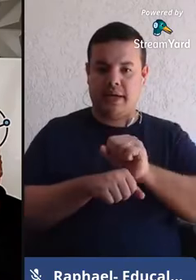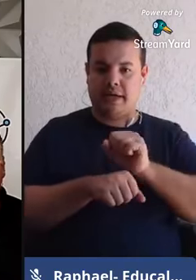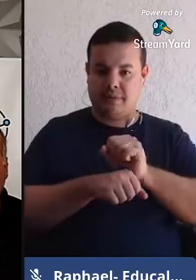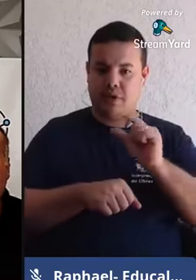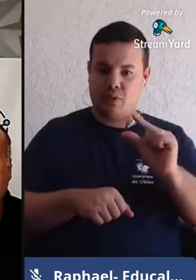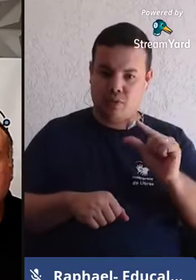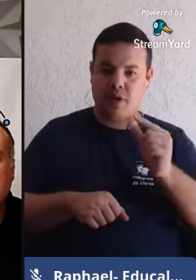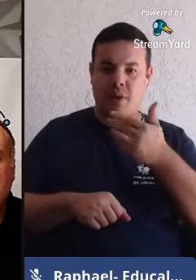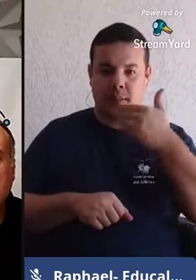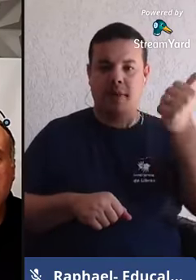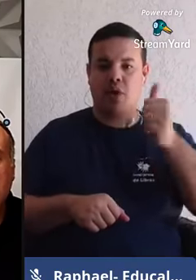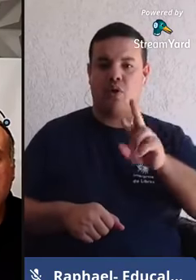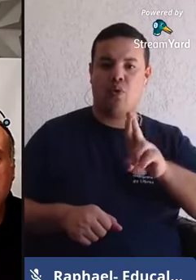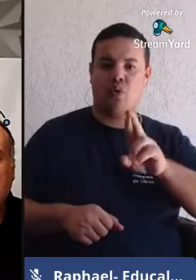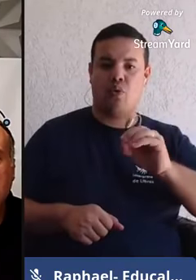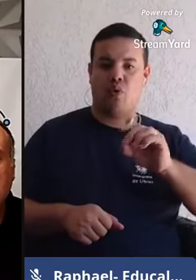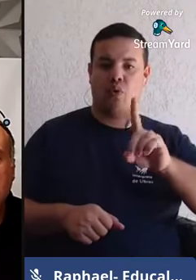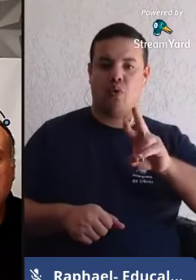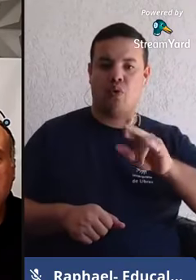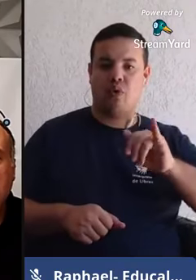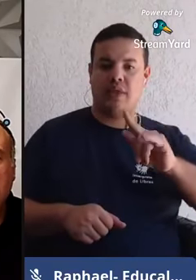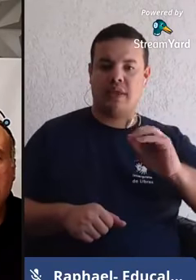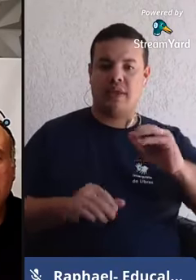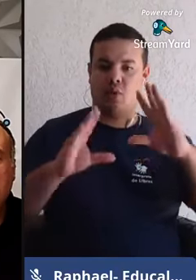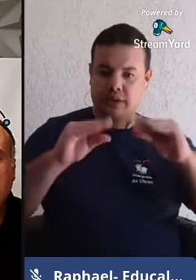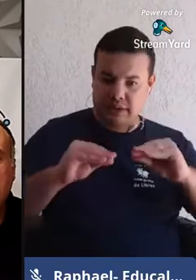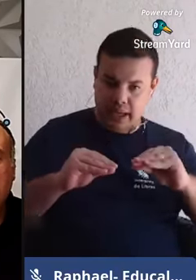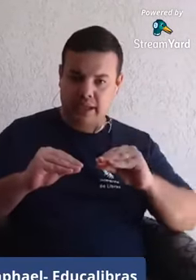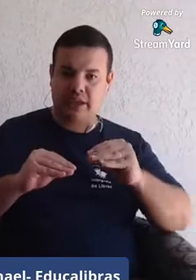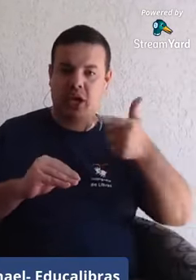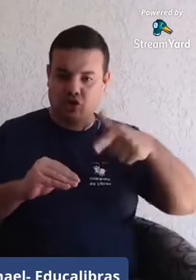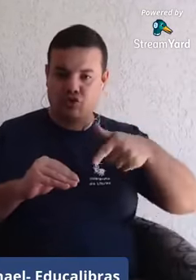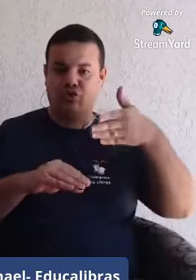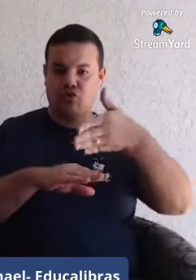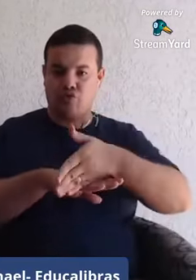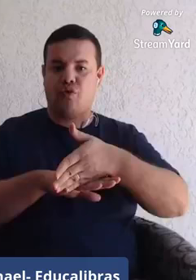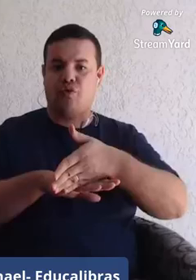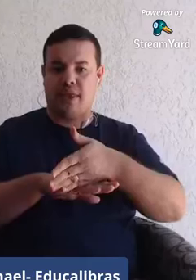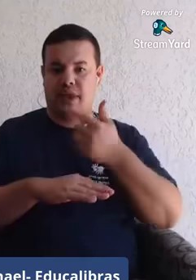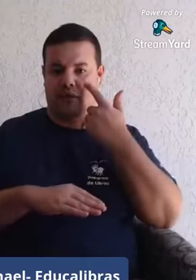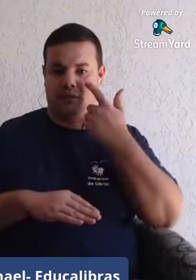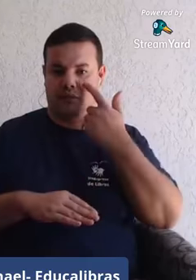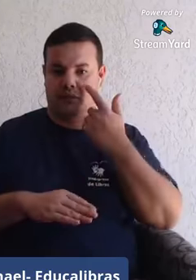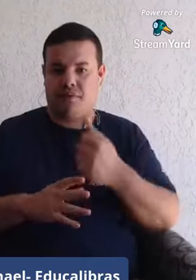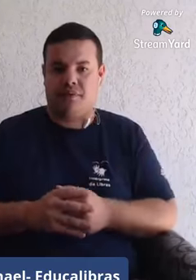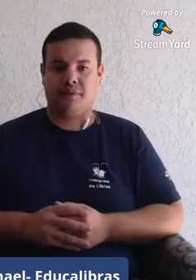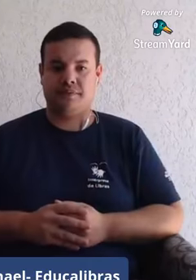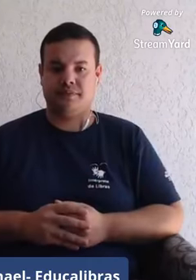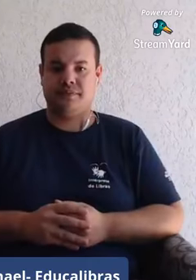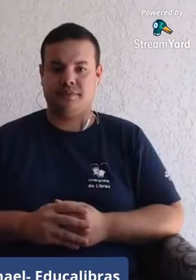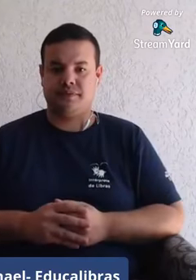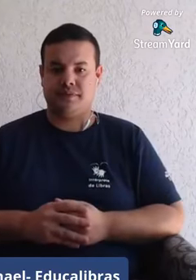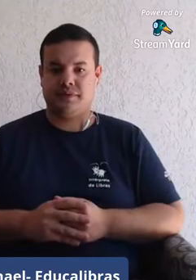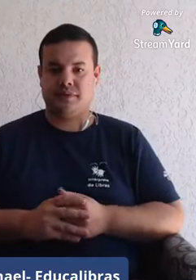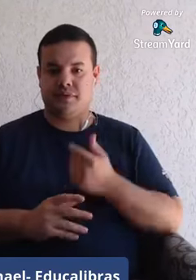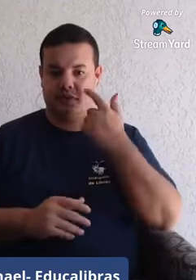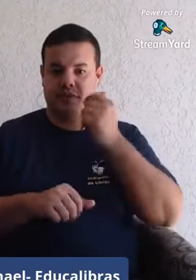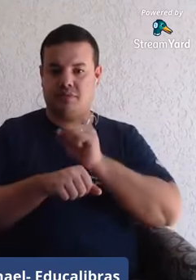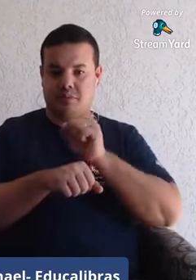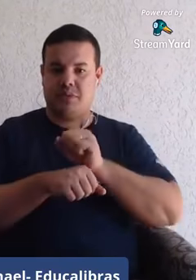sair e entrar de novo, hein? Manda ali olha lá, saiu e entrou de novo. que